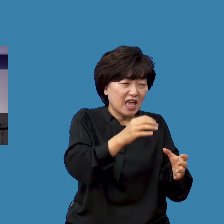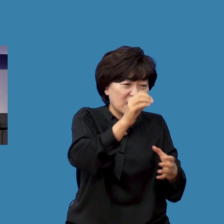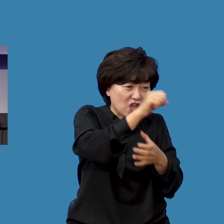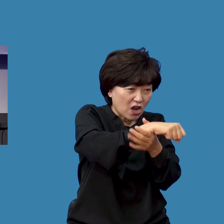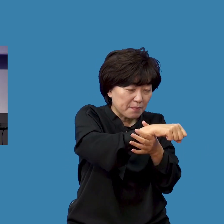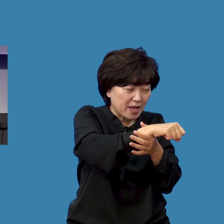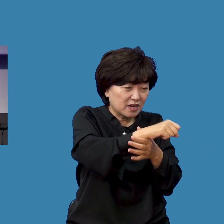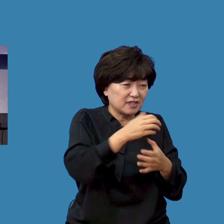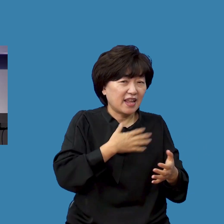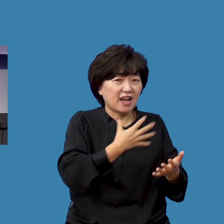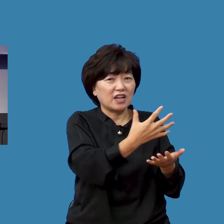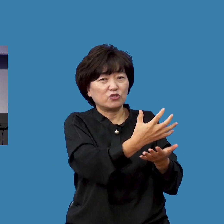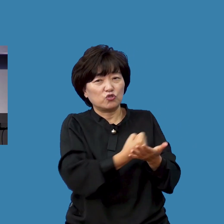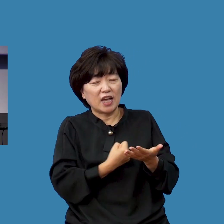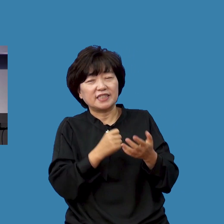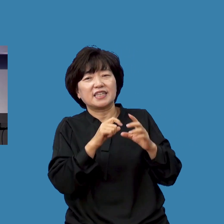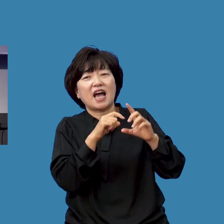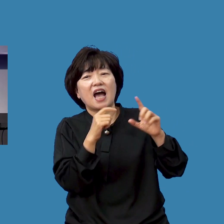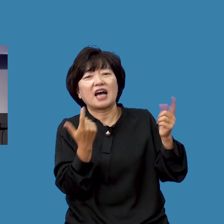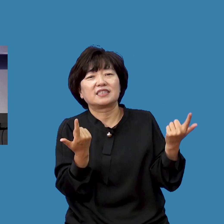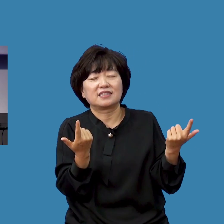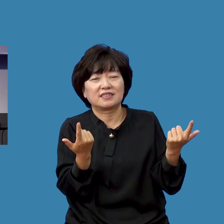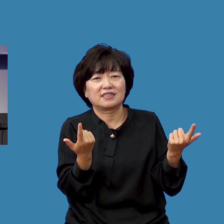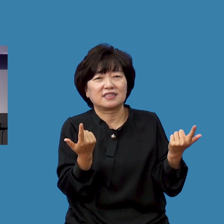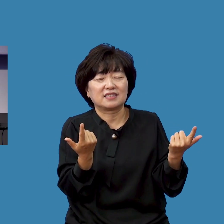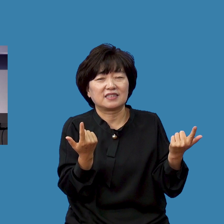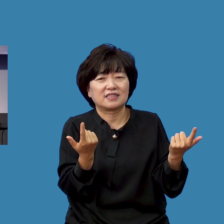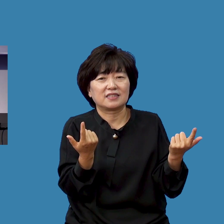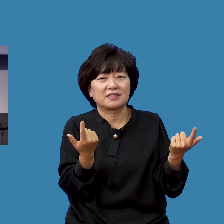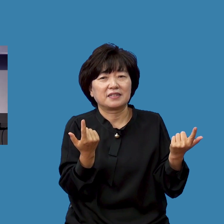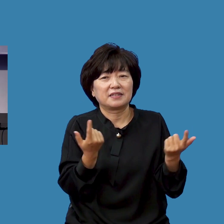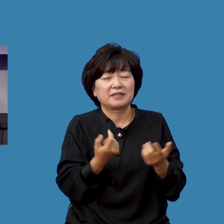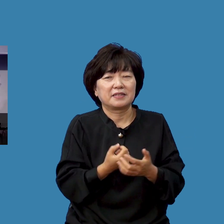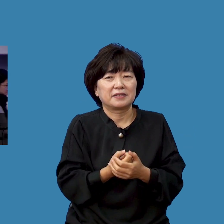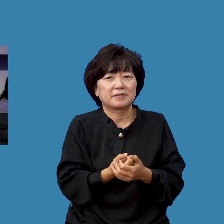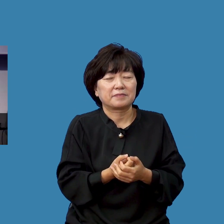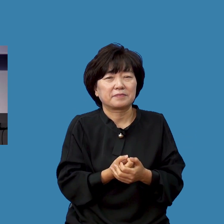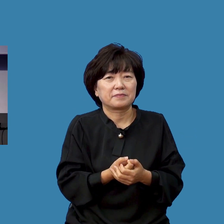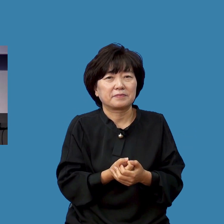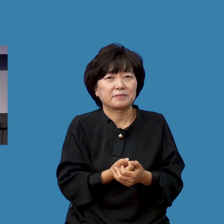취하지 않으면 어떻게 된다는 거예요? 취하지 않으면